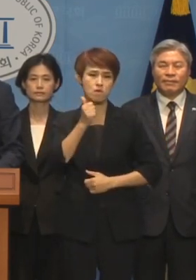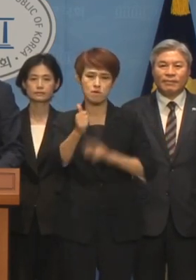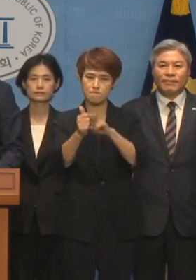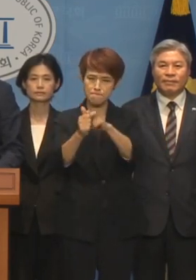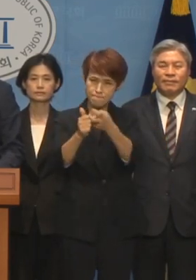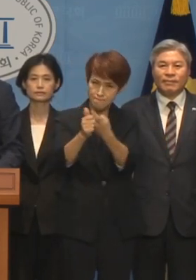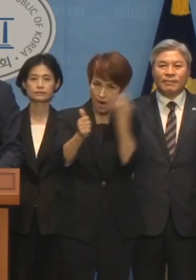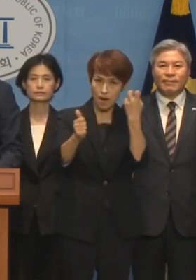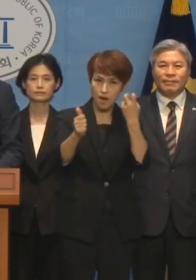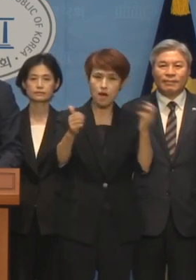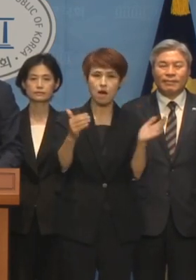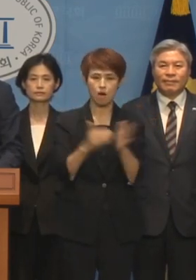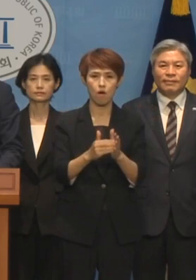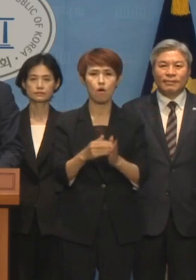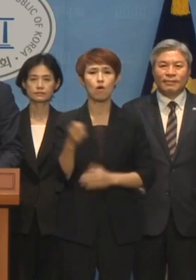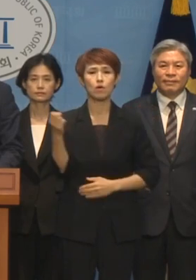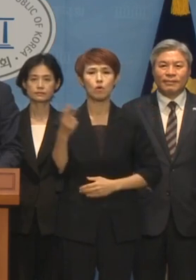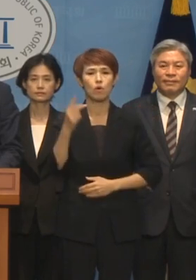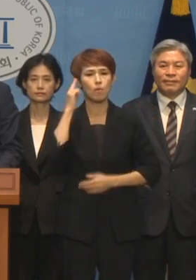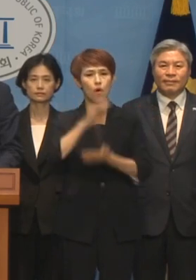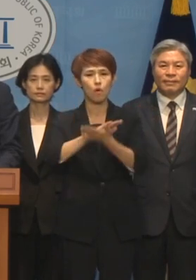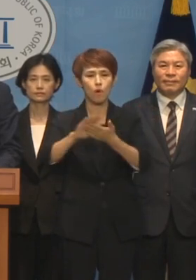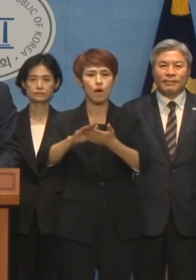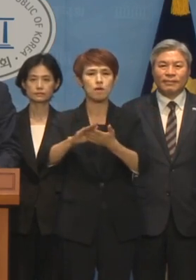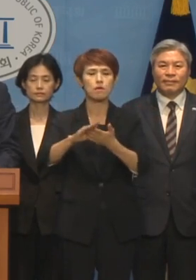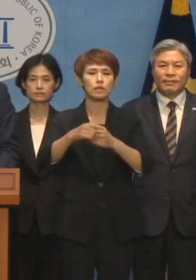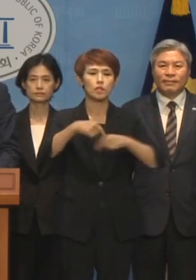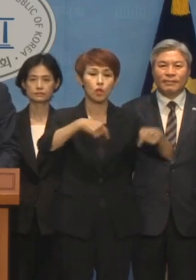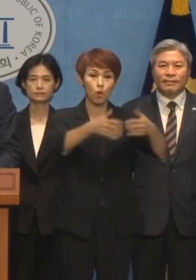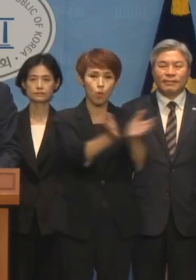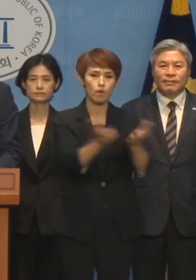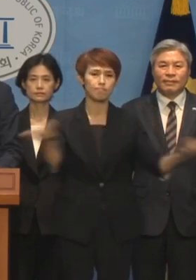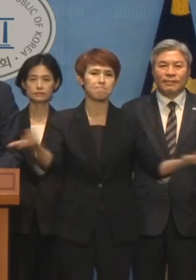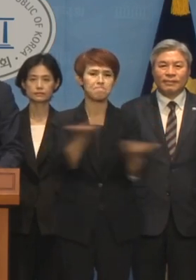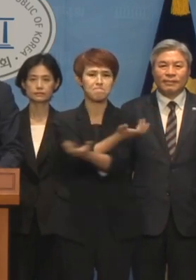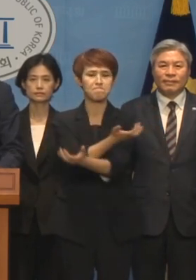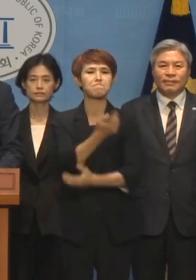탄핵, 5차례의 평화적 정권 교체가 이루어졌습니다.